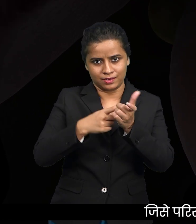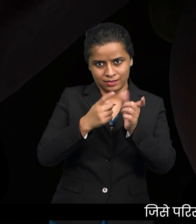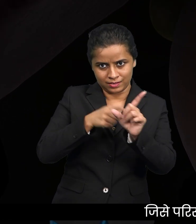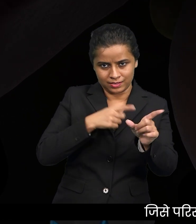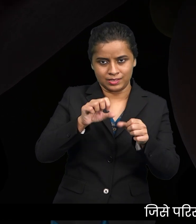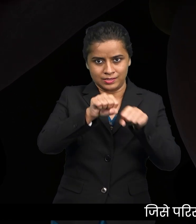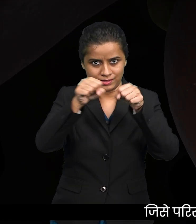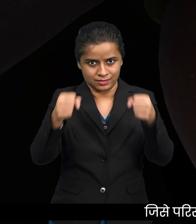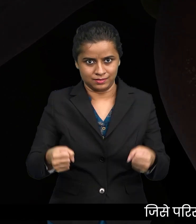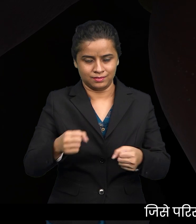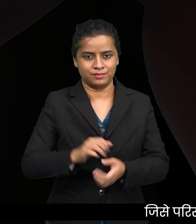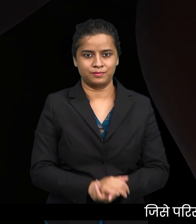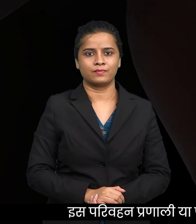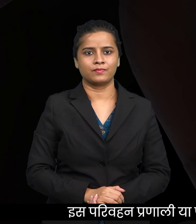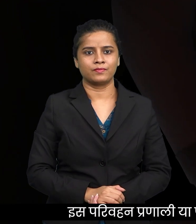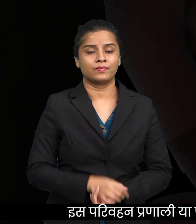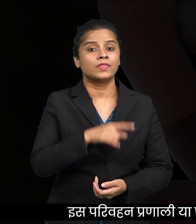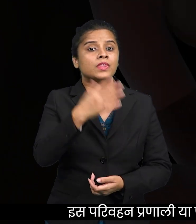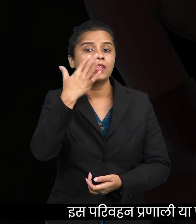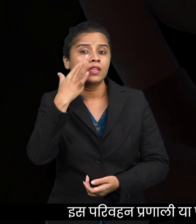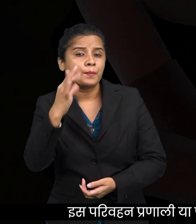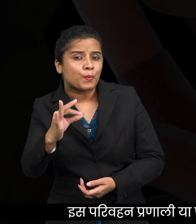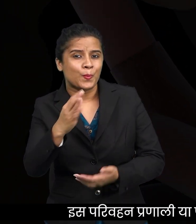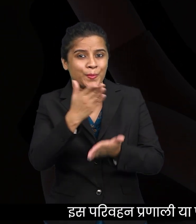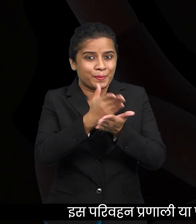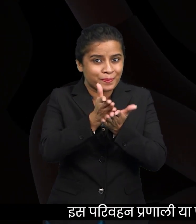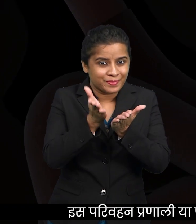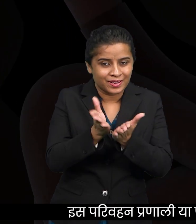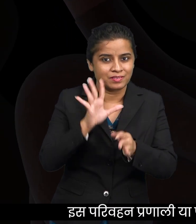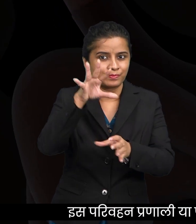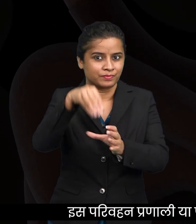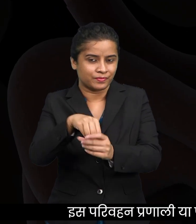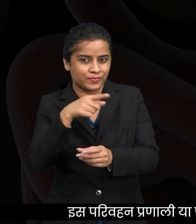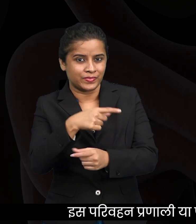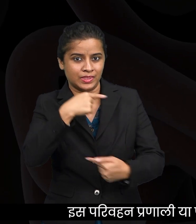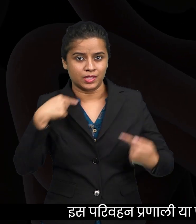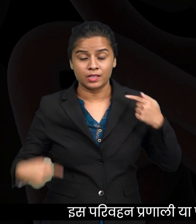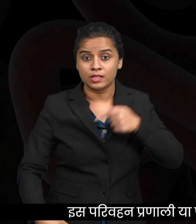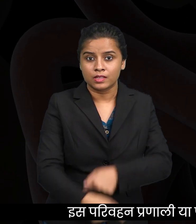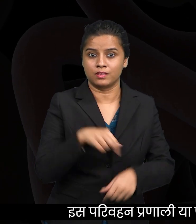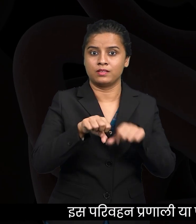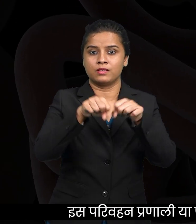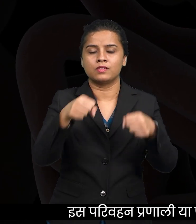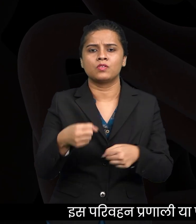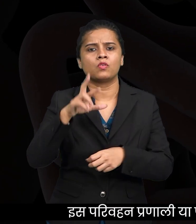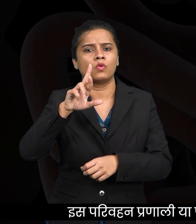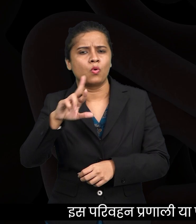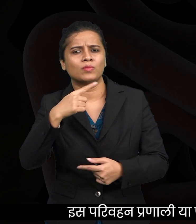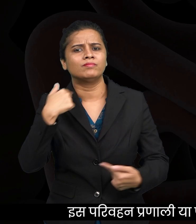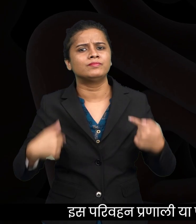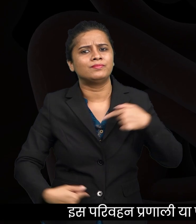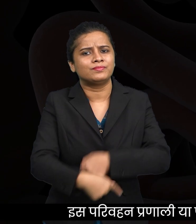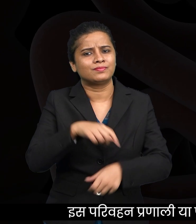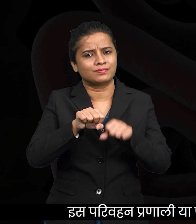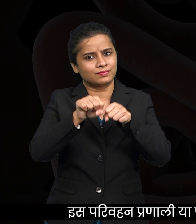परिसंचरण तंत्र कहा जाता है। इस परिवहन प्रणाली या परिसंचरण तंत्र में शामिल